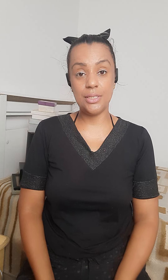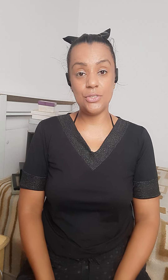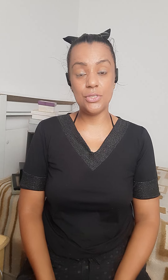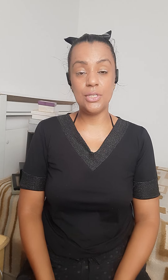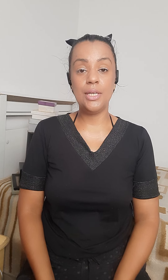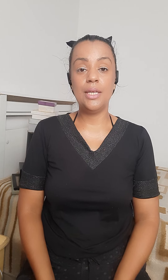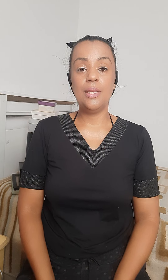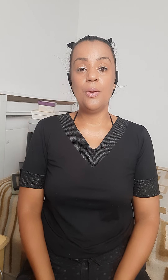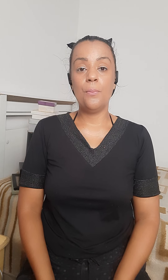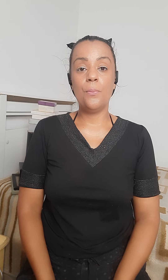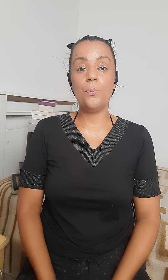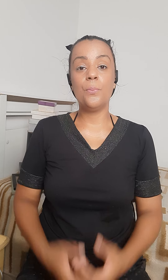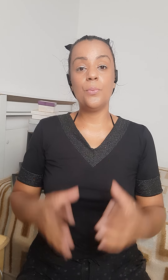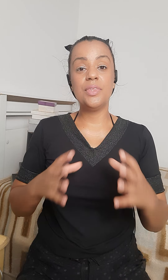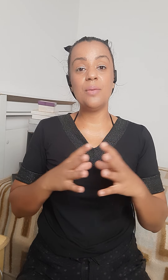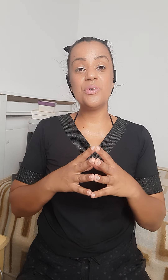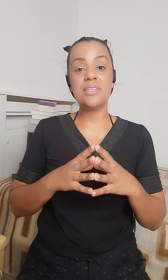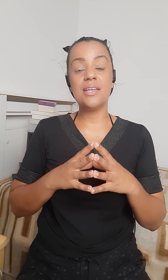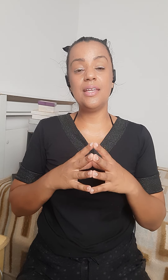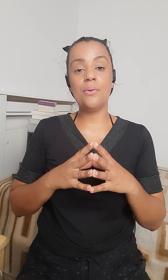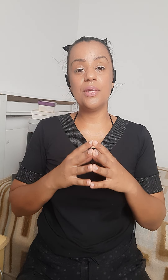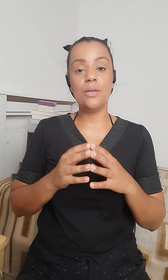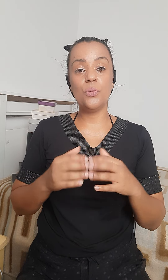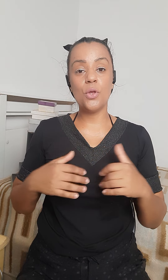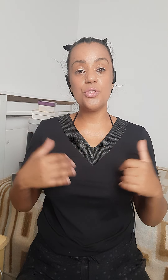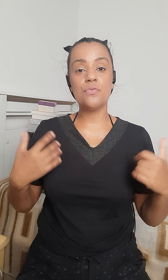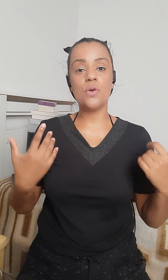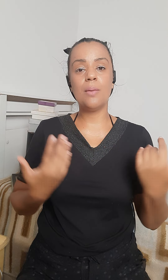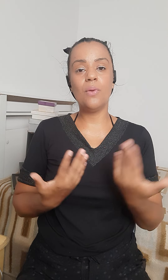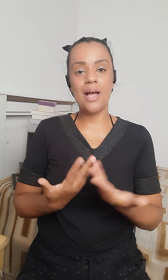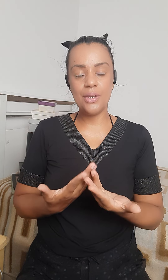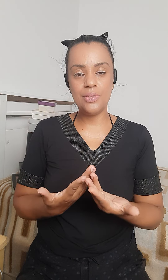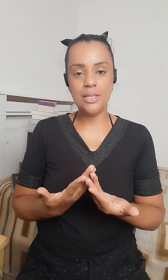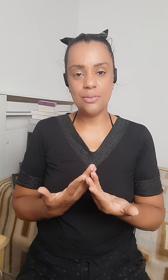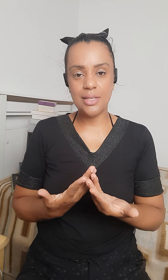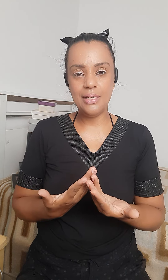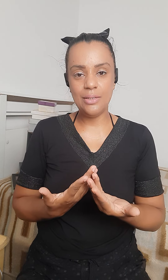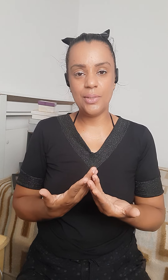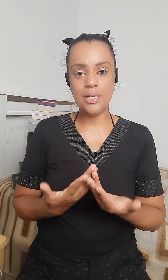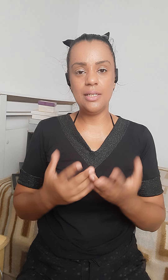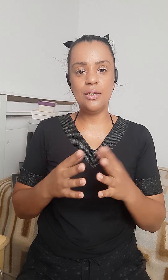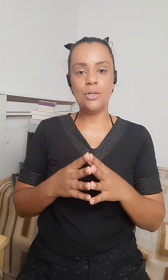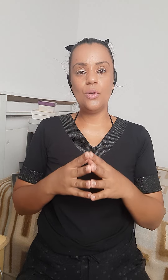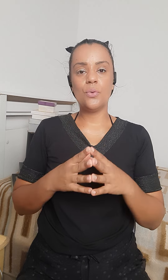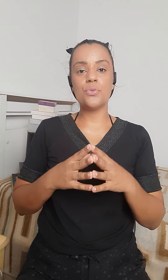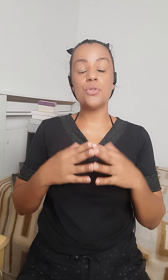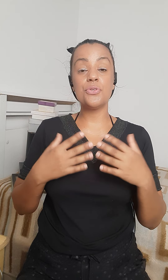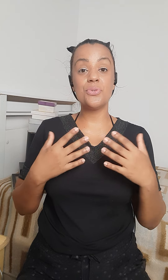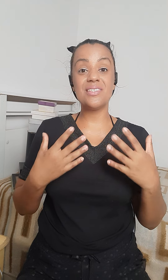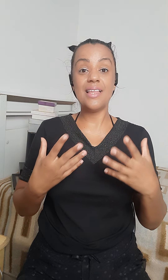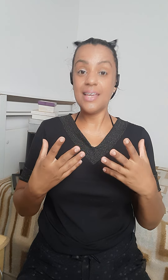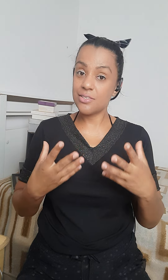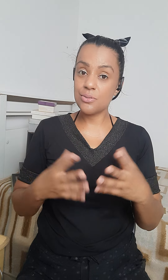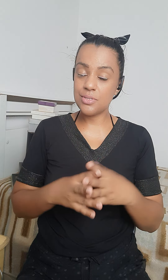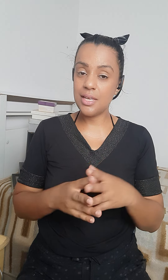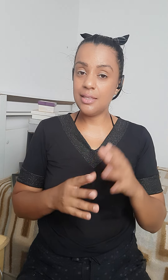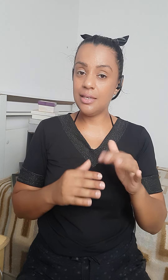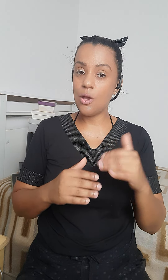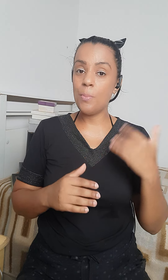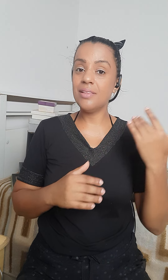importante. Temos que criar o quê? O nosso vocabulário dentro da língua, né? Os nossos léxicos, né? Tem que